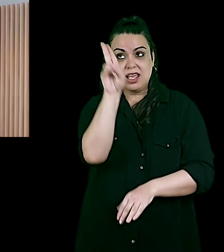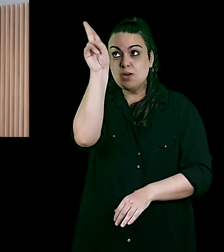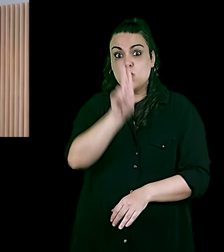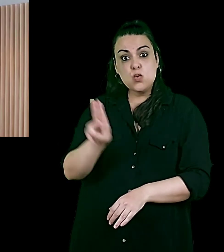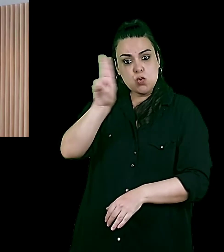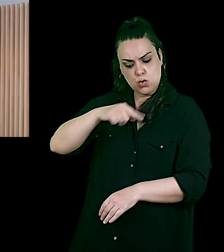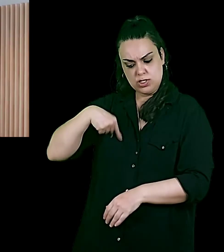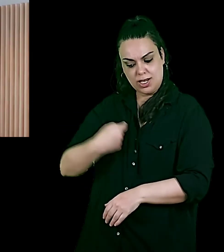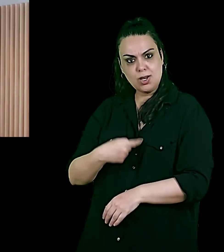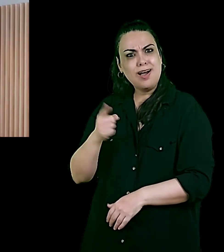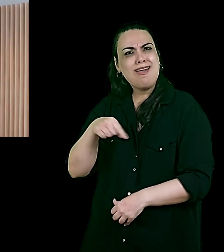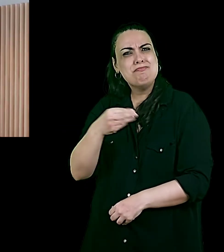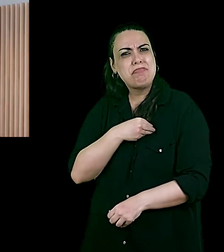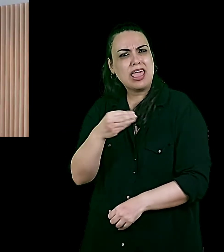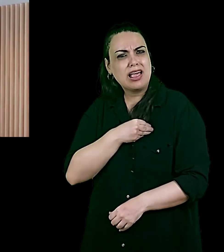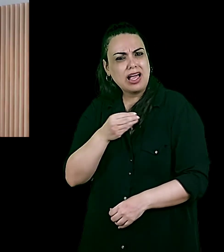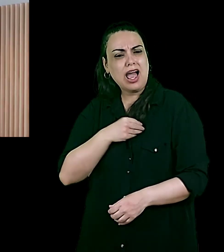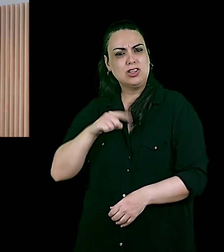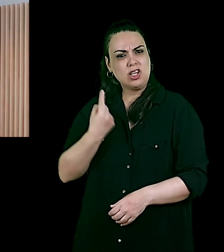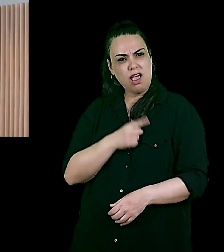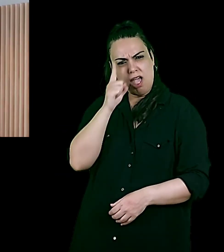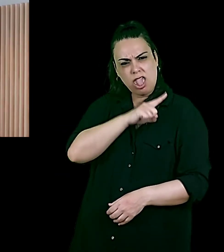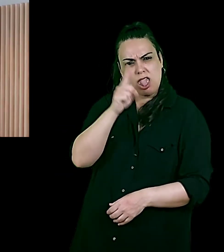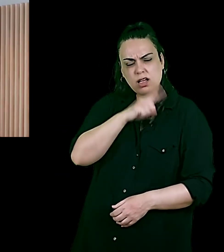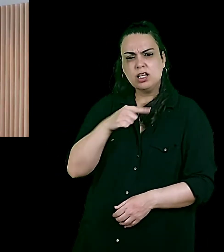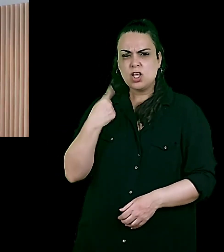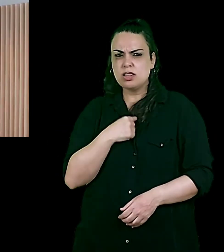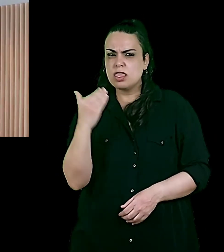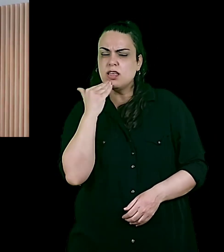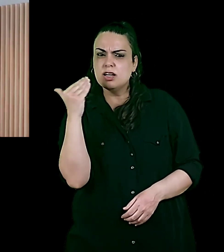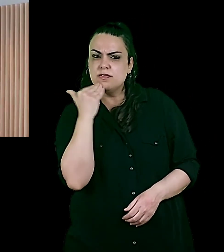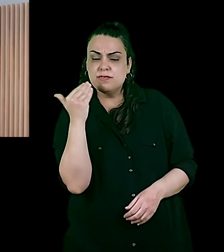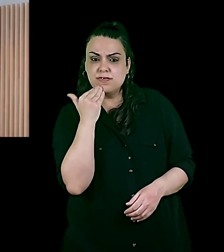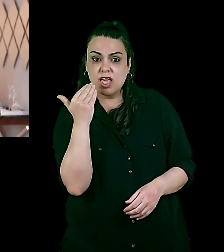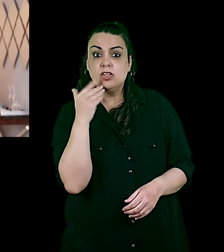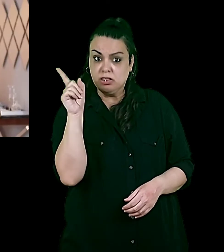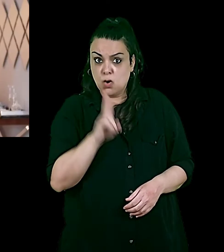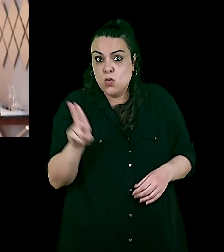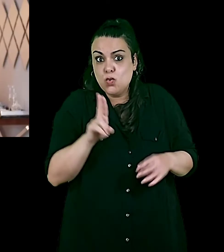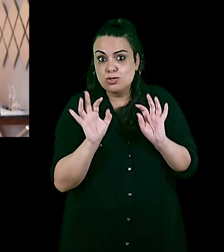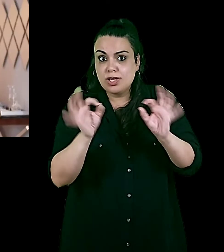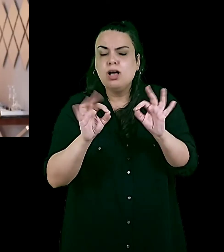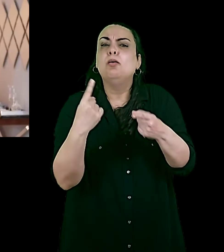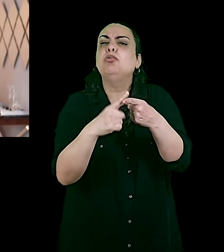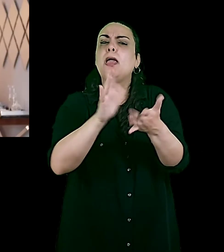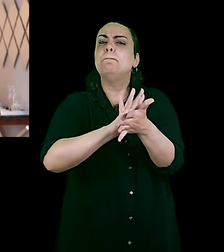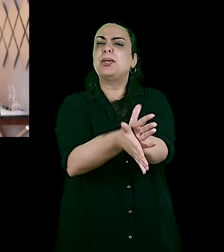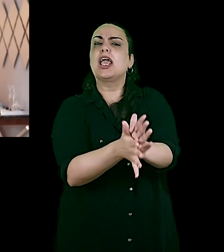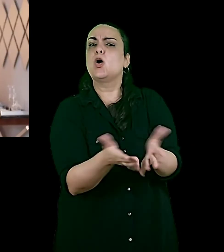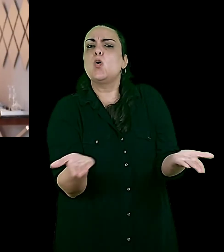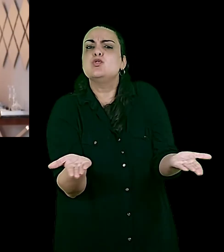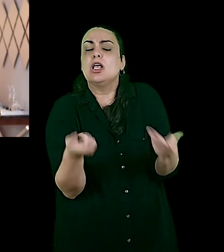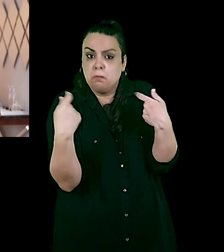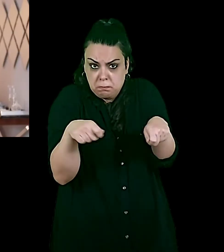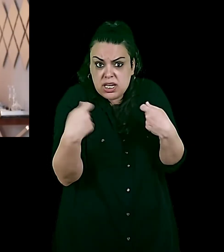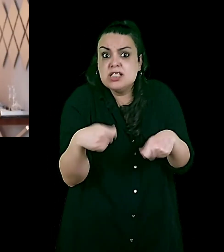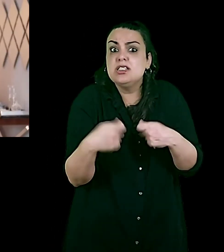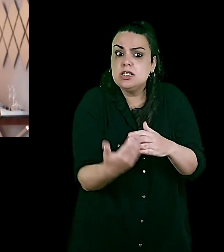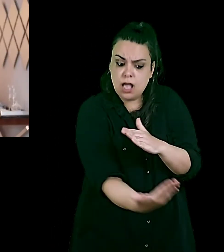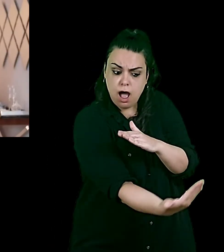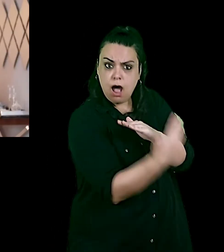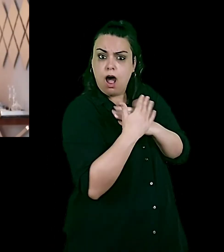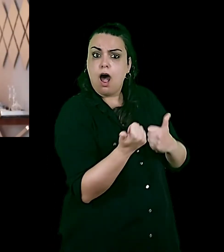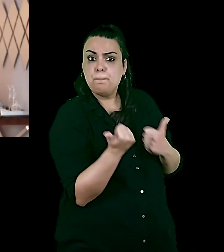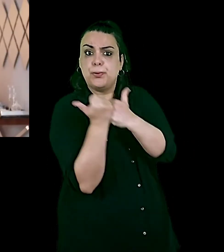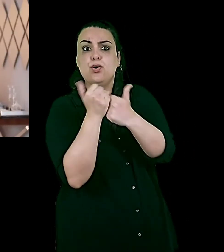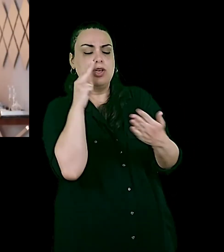usa a gente, que é muito mais pecador do que um celular, que é mais pecador do que um bloco de notas, por que ter preconceito acerca da necessidade